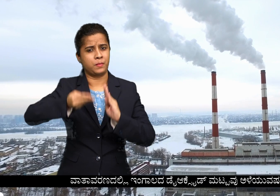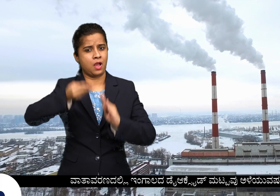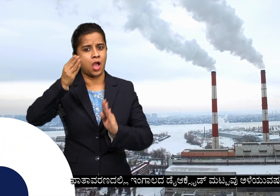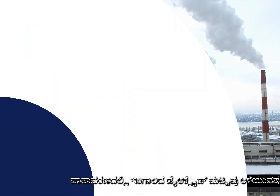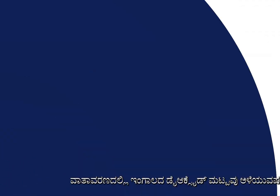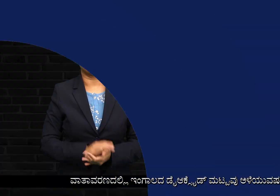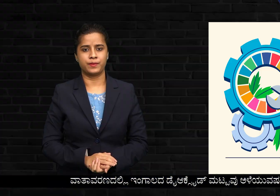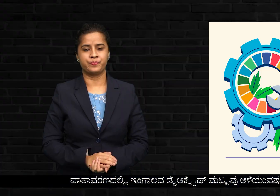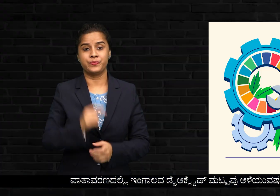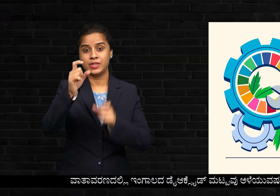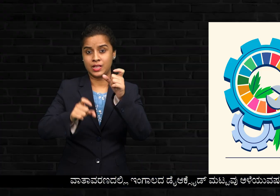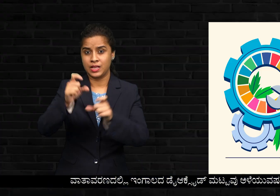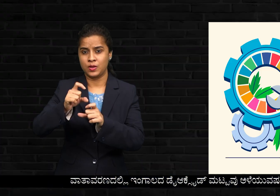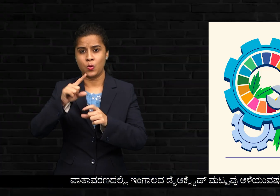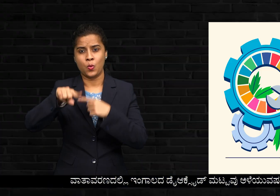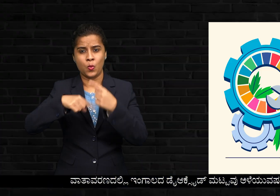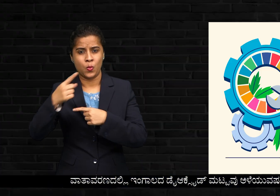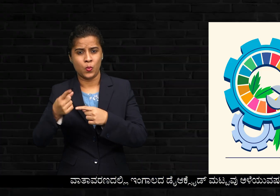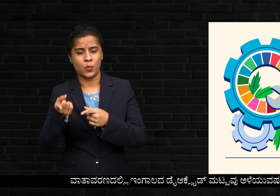ಅಳೆಯುವಷ್ಟು ಹೆಚ್ಚಾಗಿದೆ.